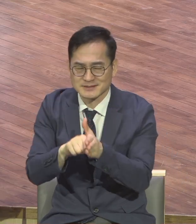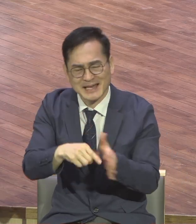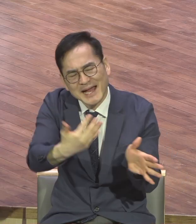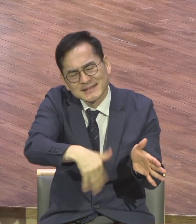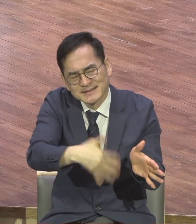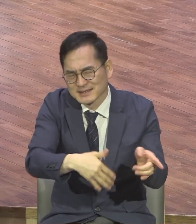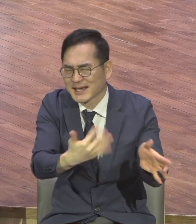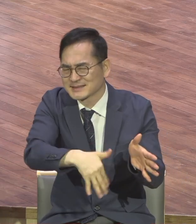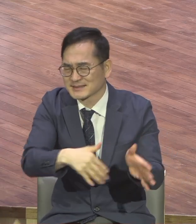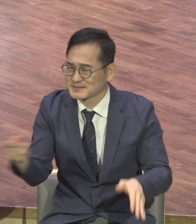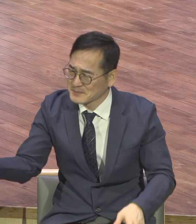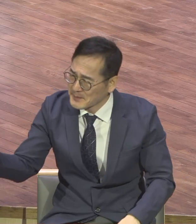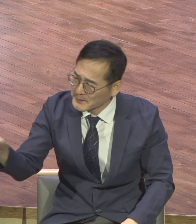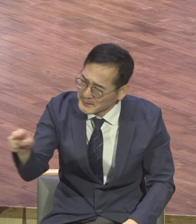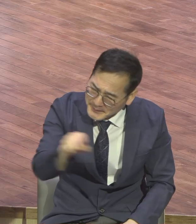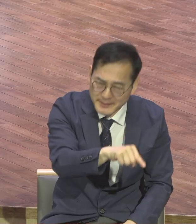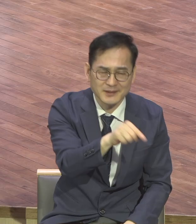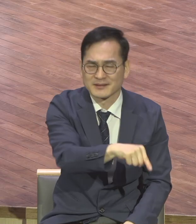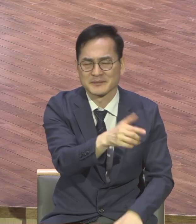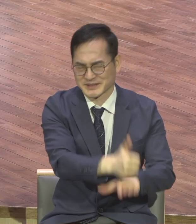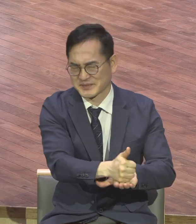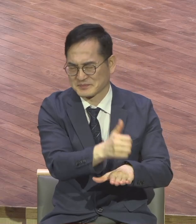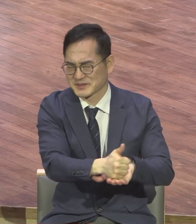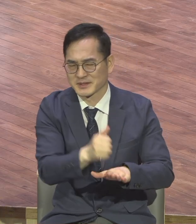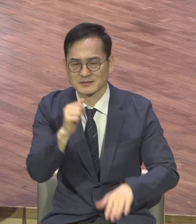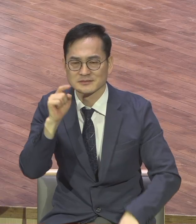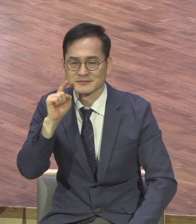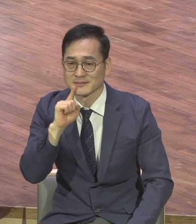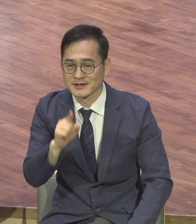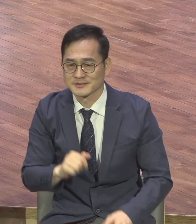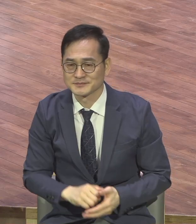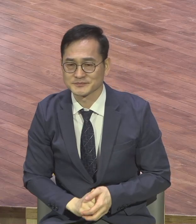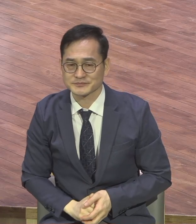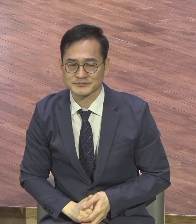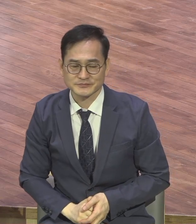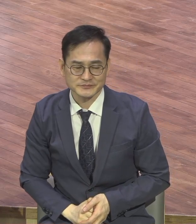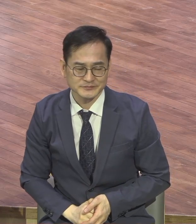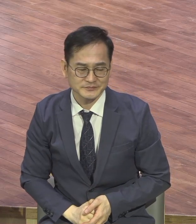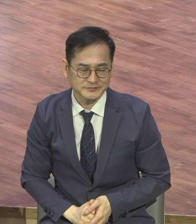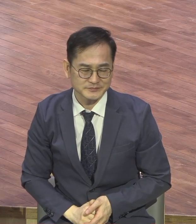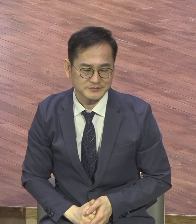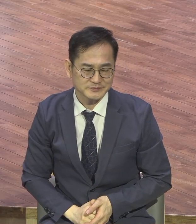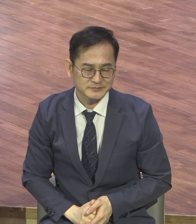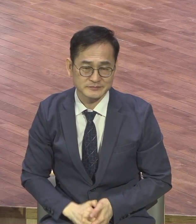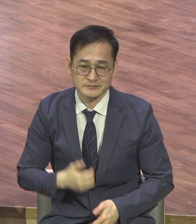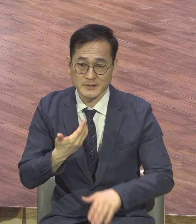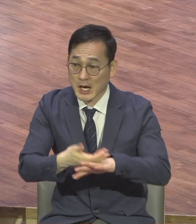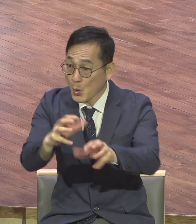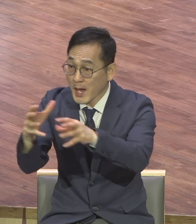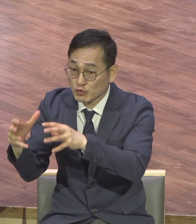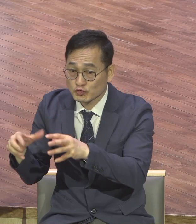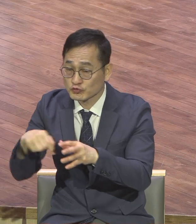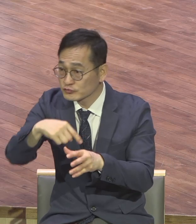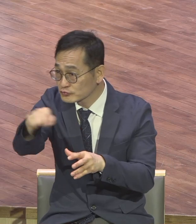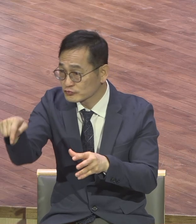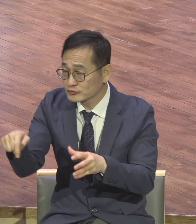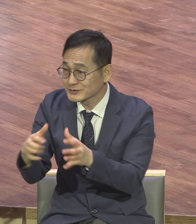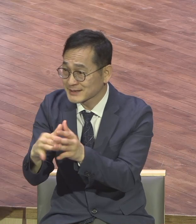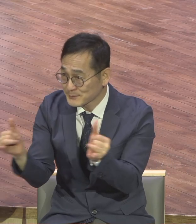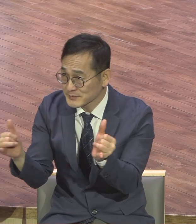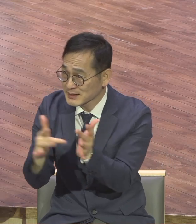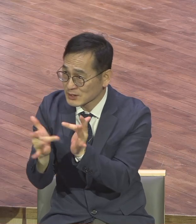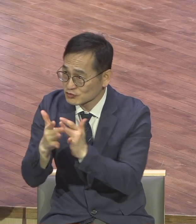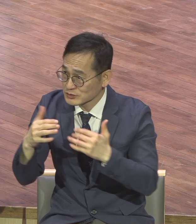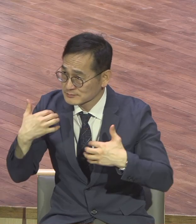것은요 이방인 중에서 구원받을 자의 총수가 얼마나 되느냐 바로 알 수가 없어요. 이방인들 얼마나 돌아올지.